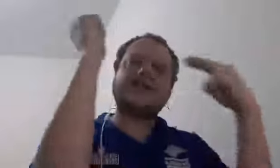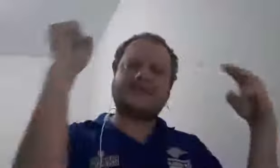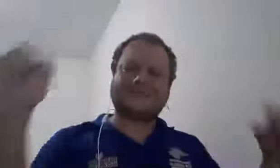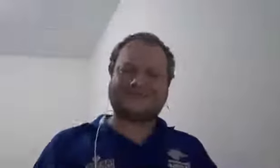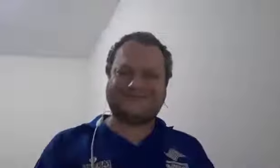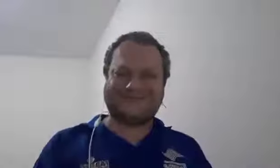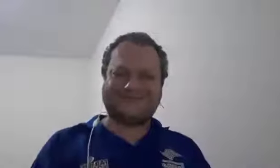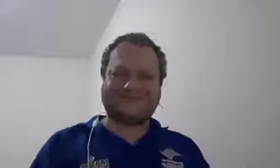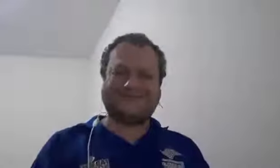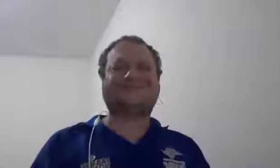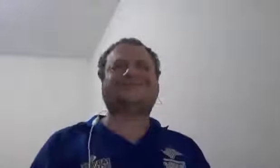Madalena.